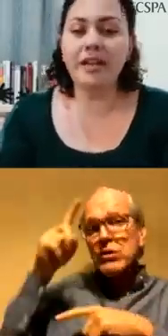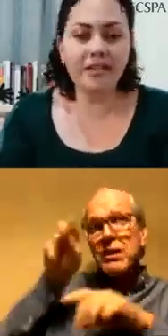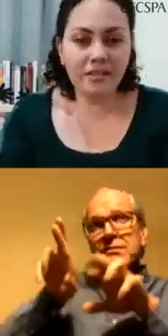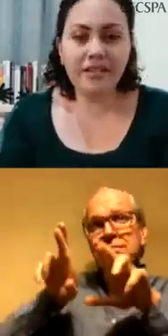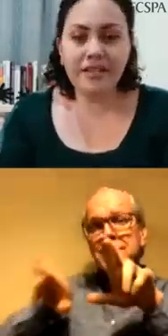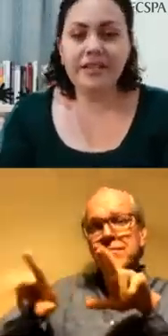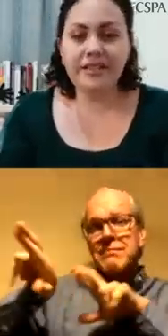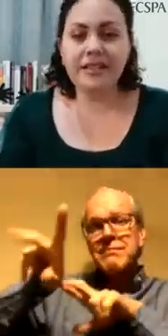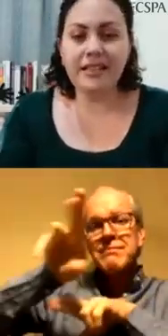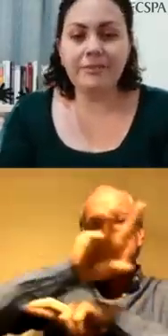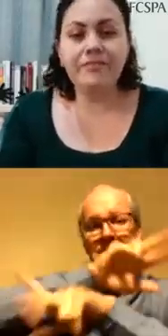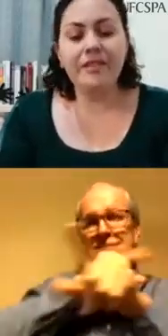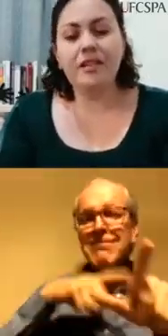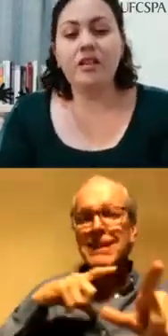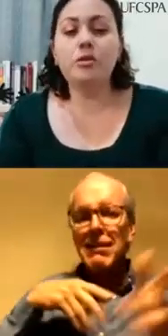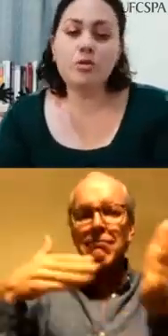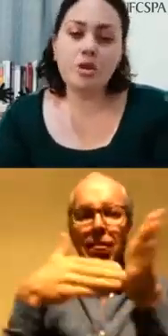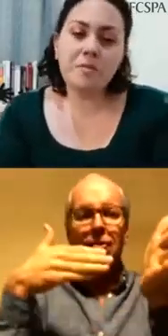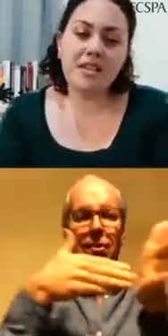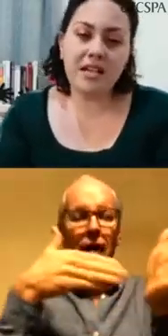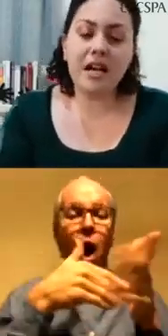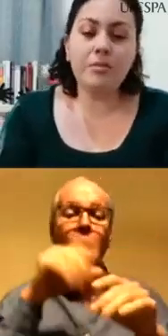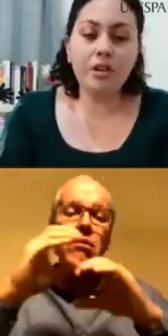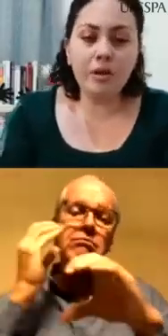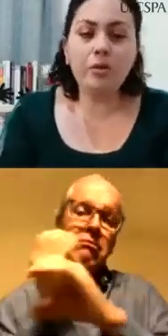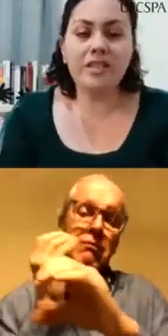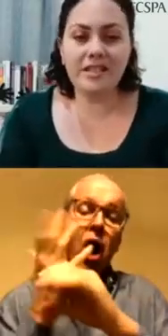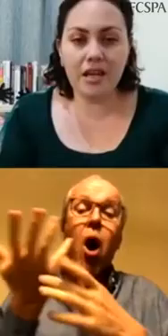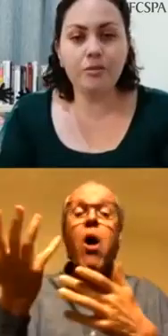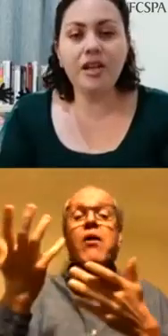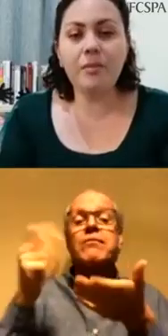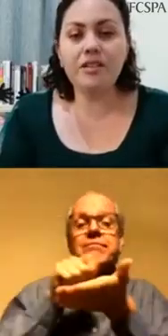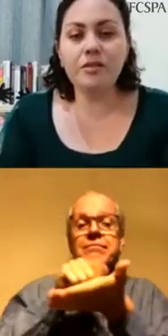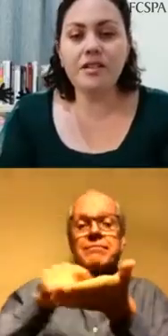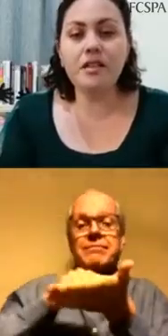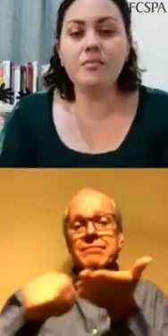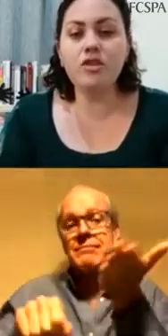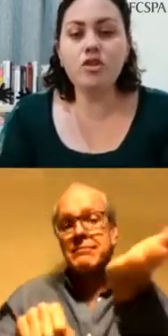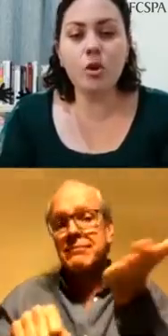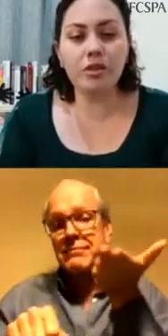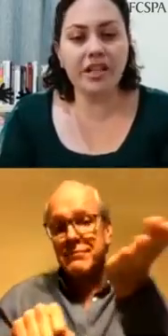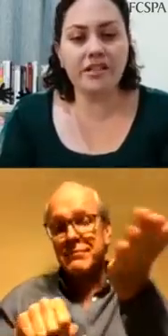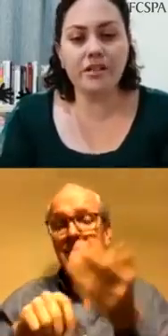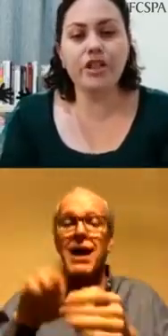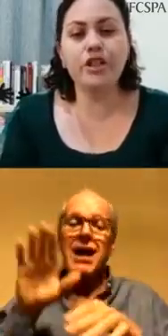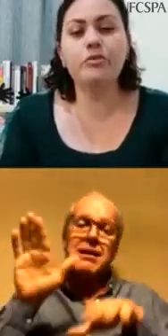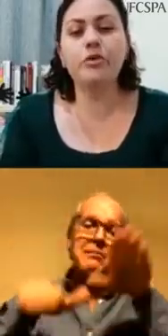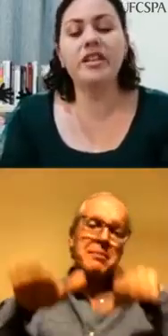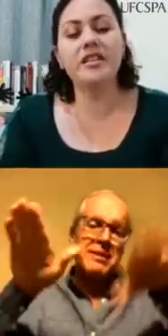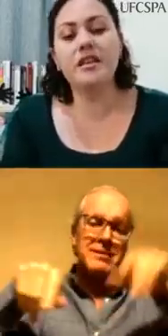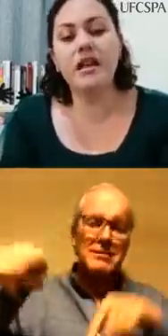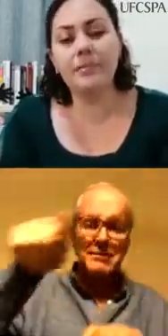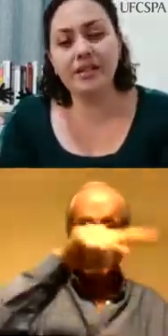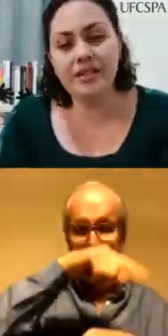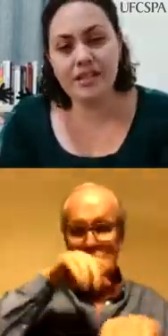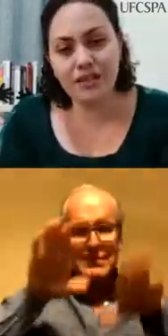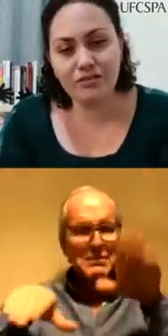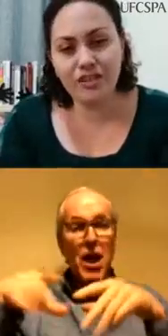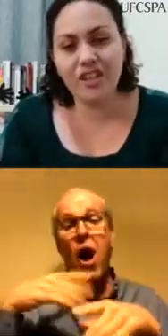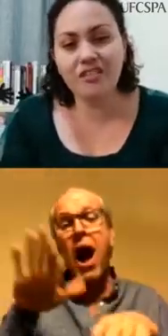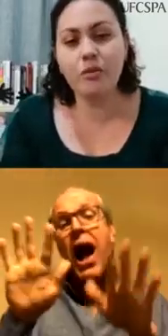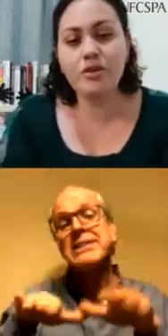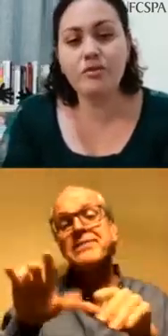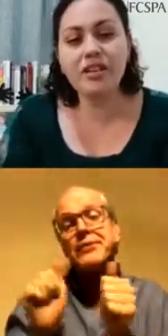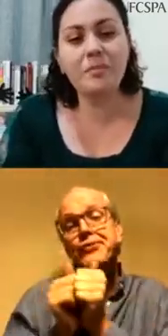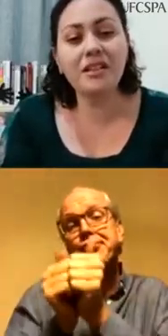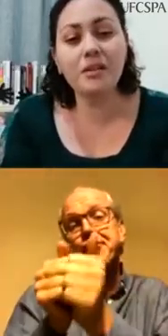muito bem. Tem outros hospitais que acabam não acontecendo, acaba tendo esse limite de comunicação, ou tem que apenas